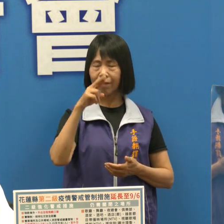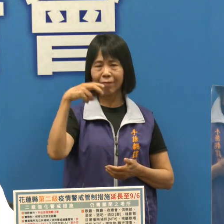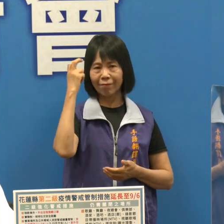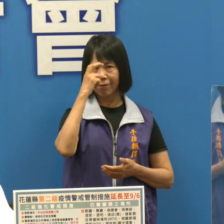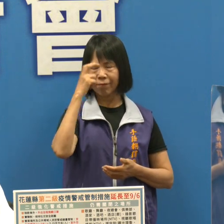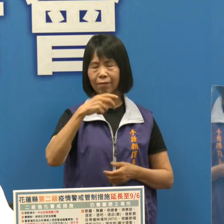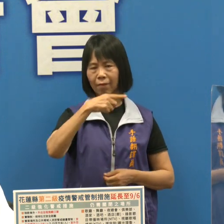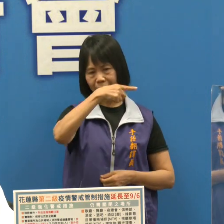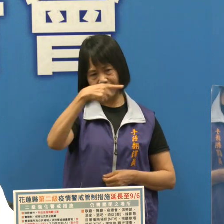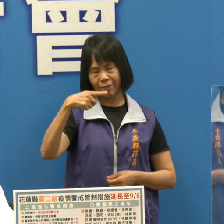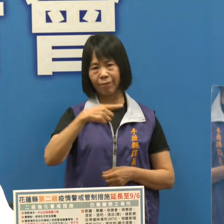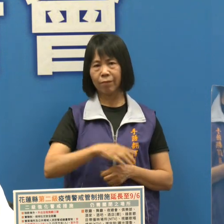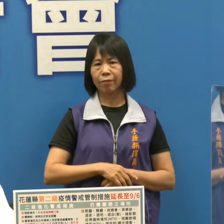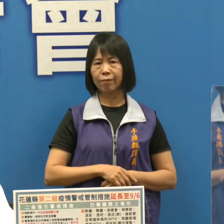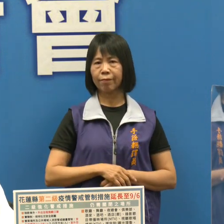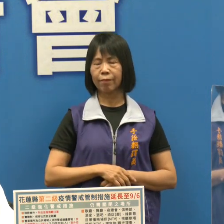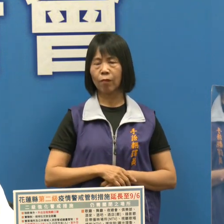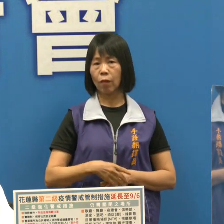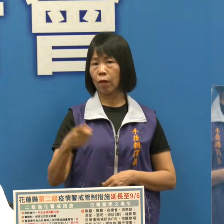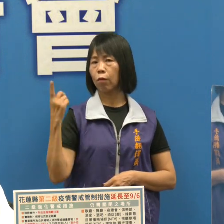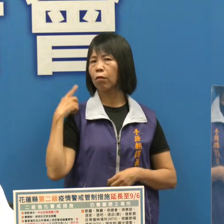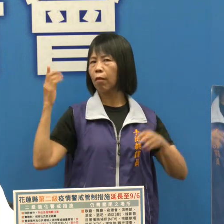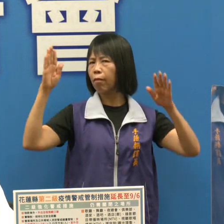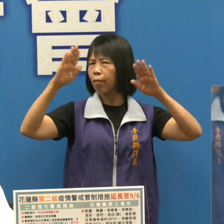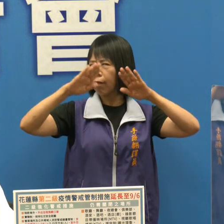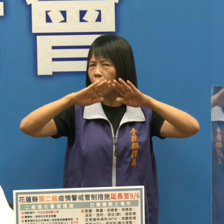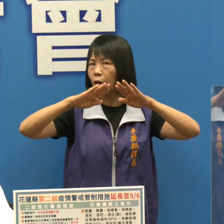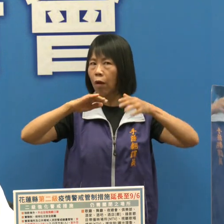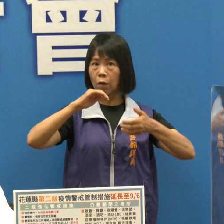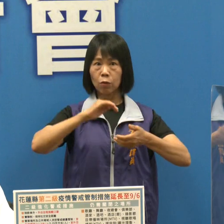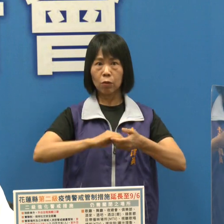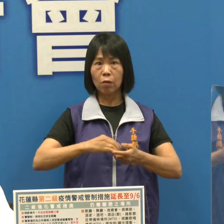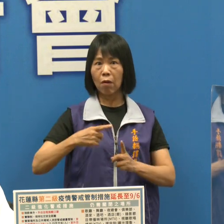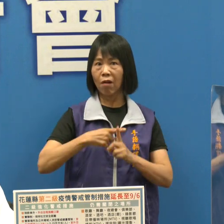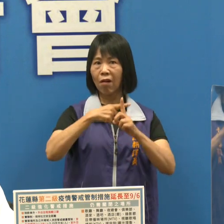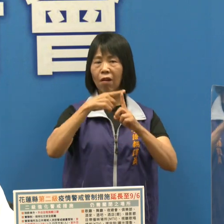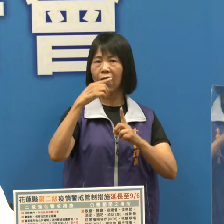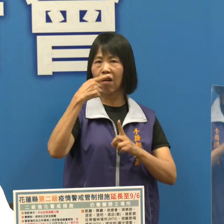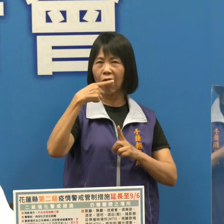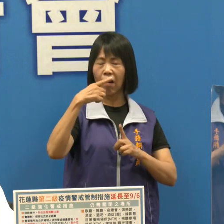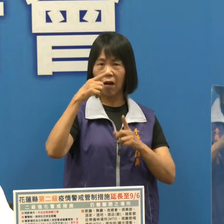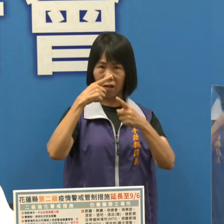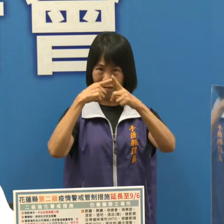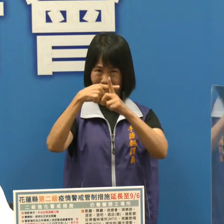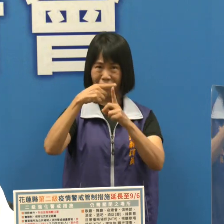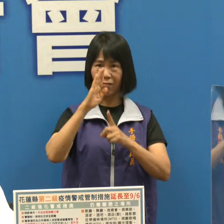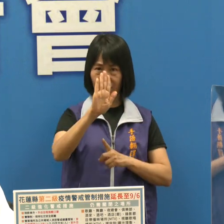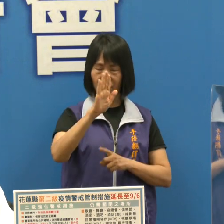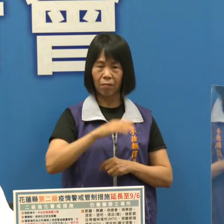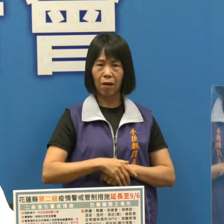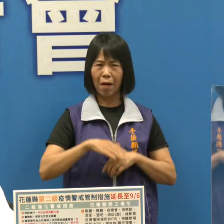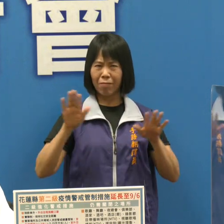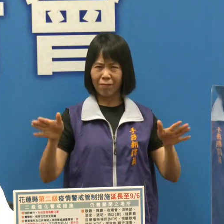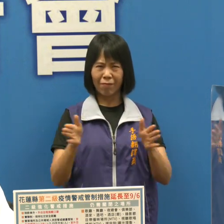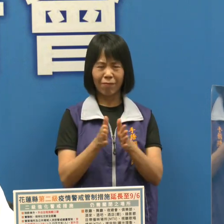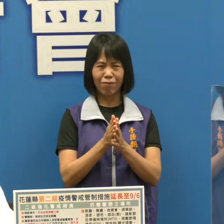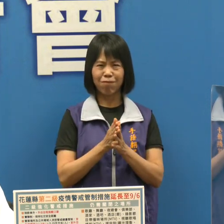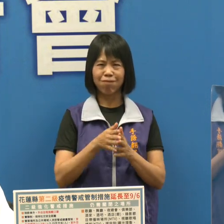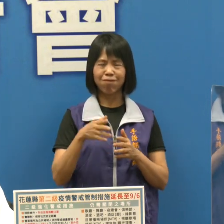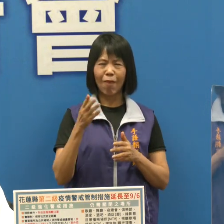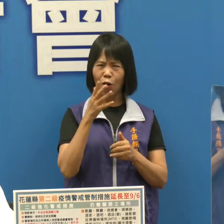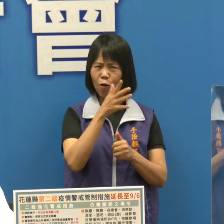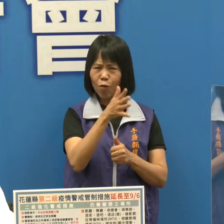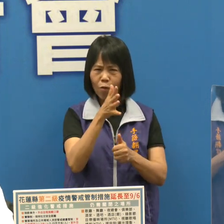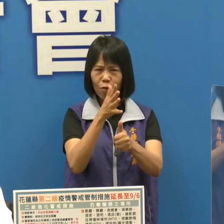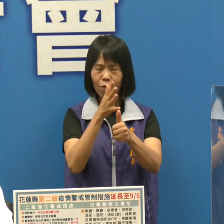性，因此在昨天傍晚确定是阳性之后，然后开始启动了疫调，因此昨天晚上